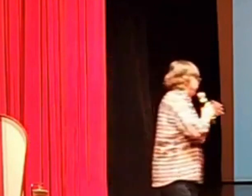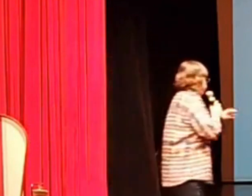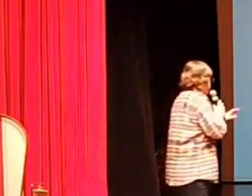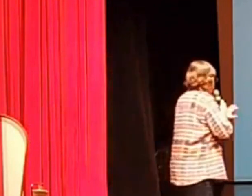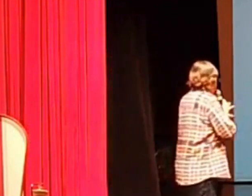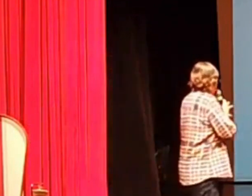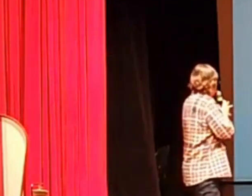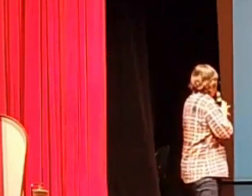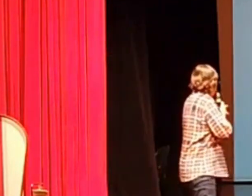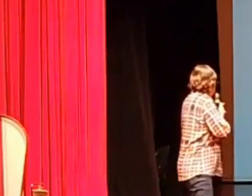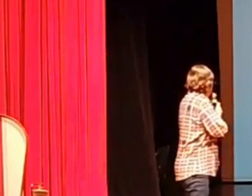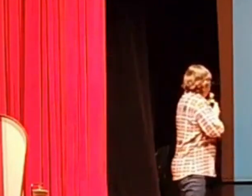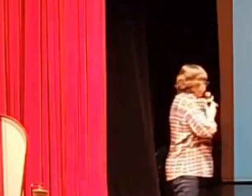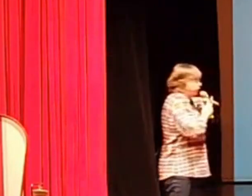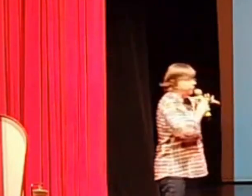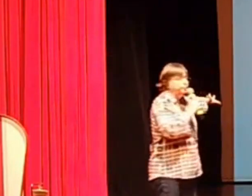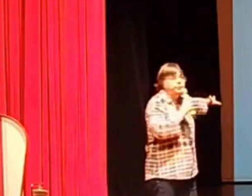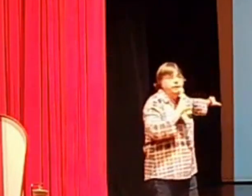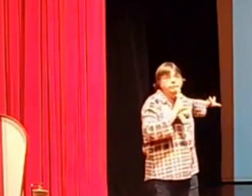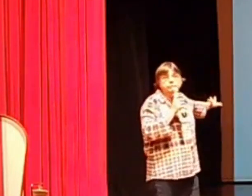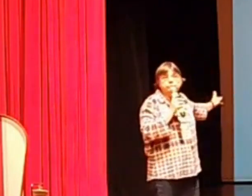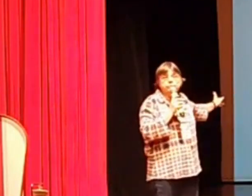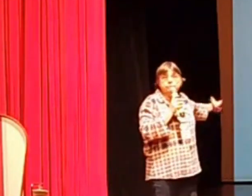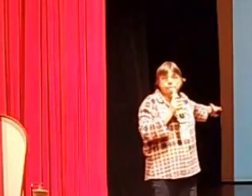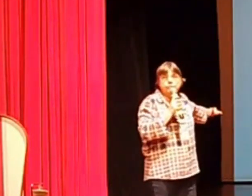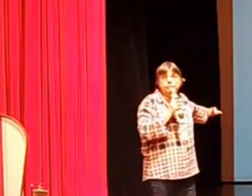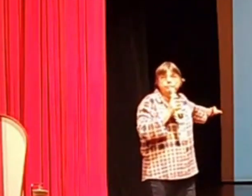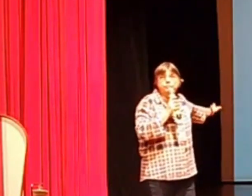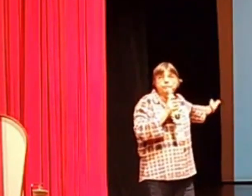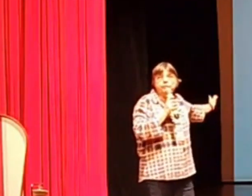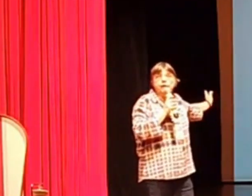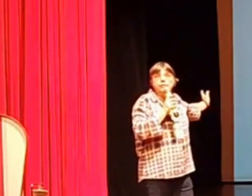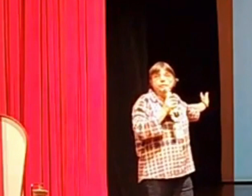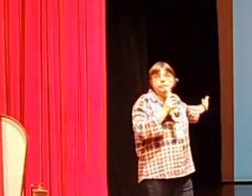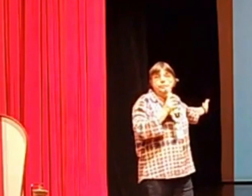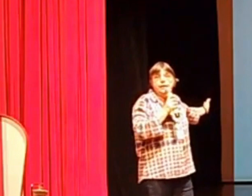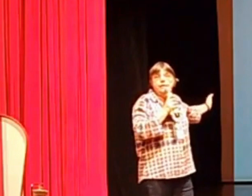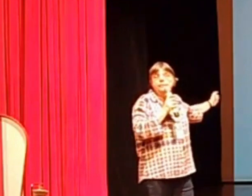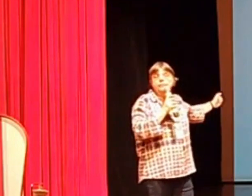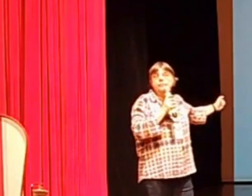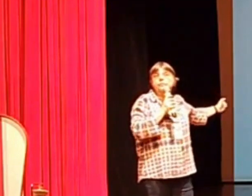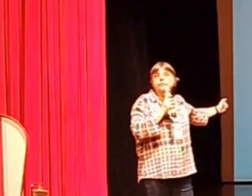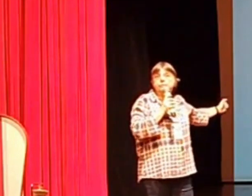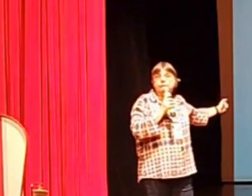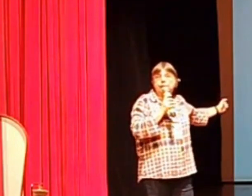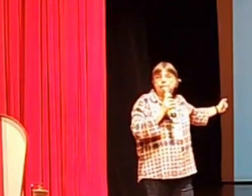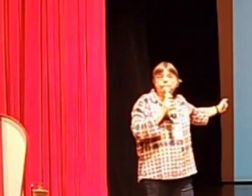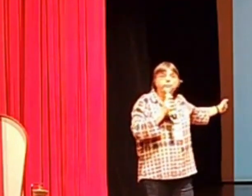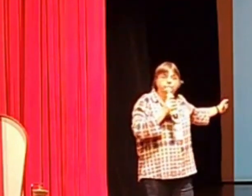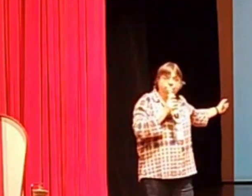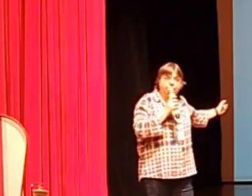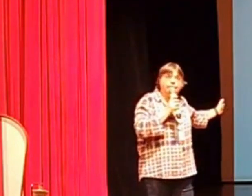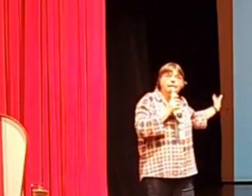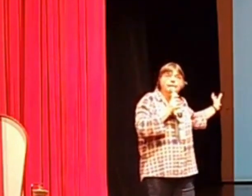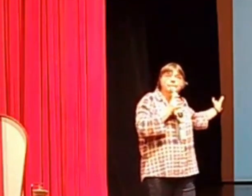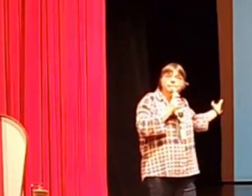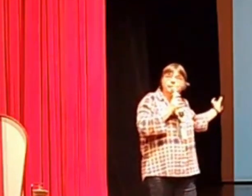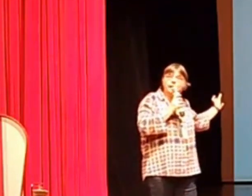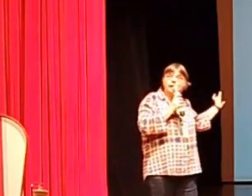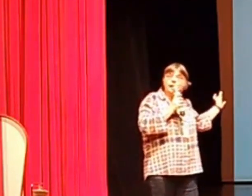pessoa tinha quando descobriu, 20%, só 20%, tinha de 10 a 25 graus, ou